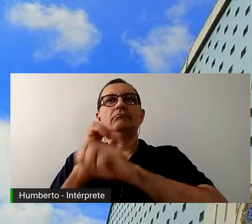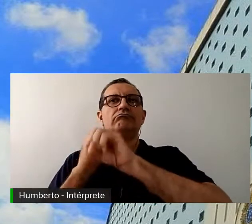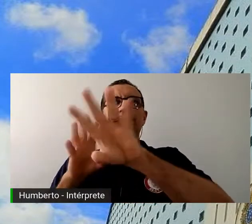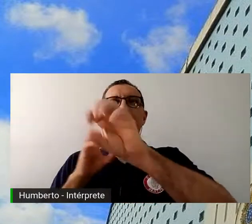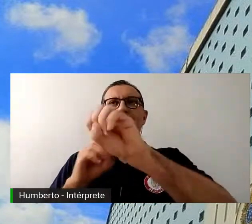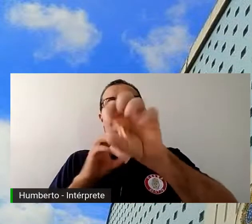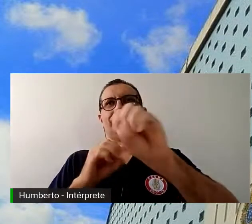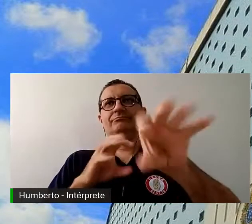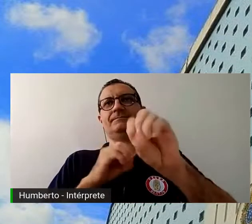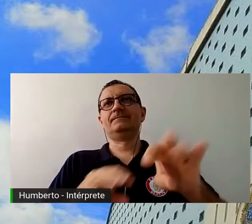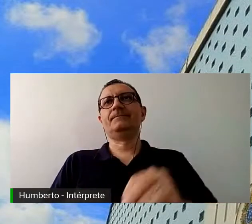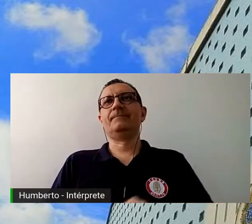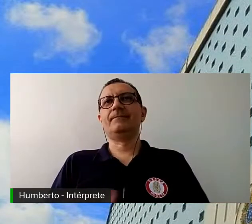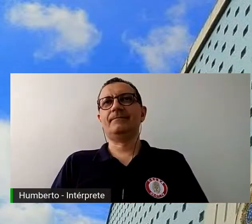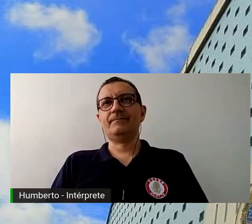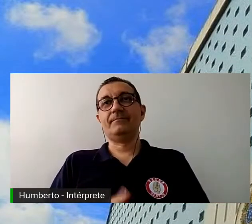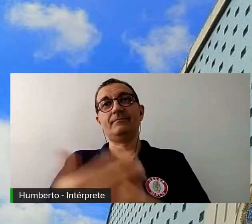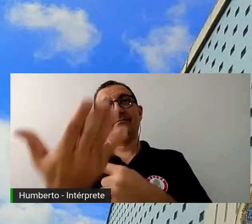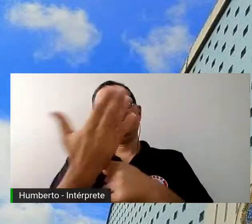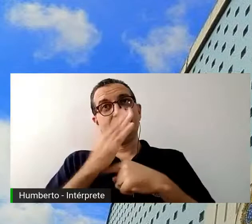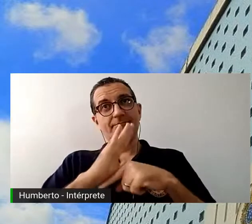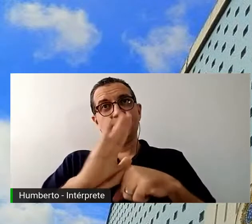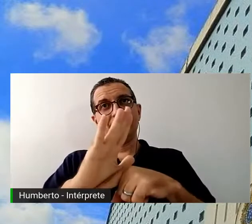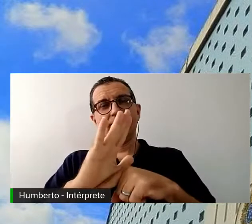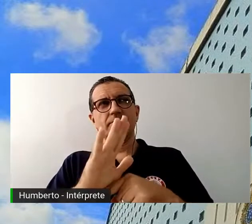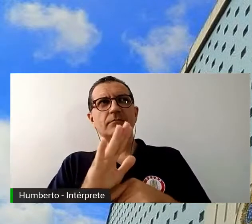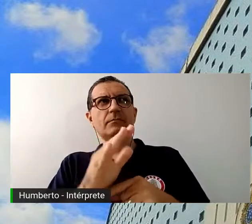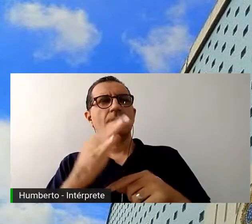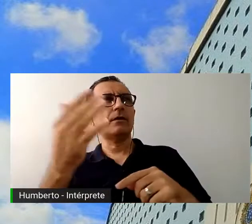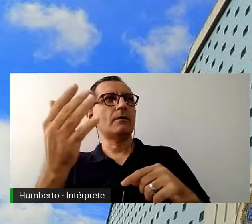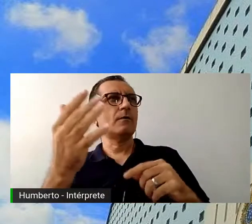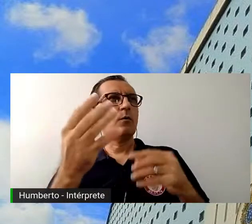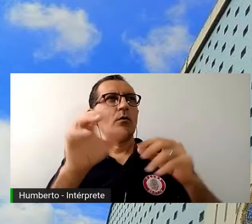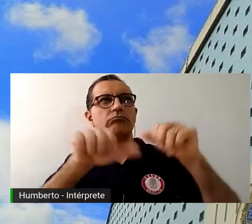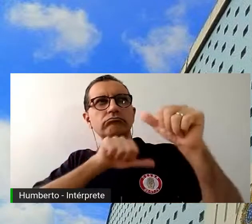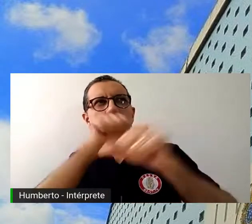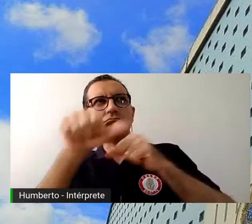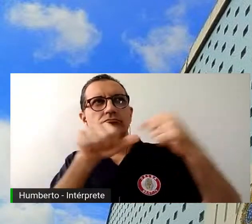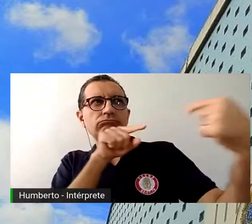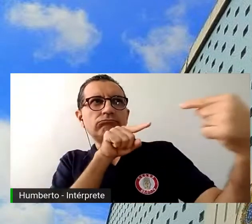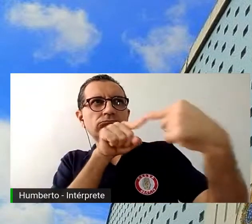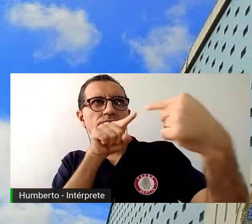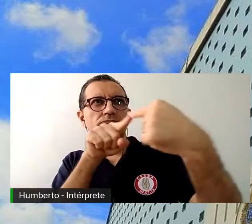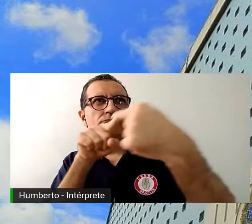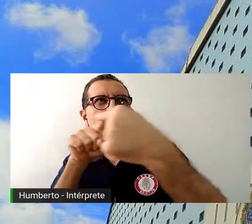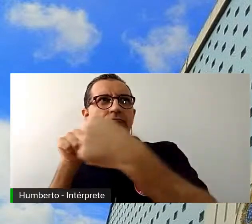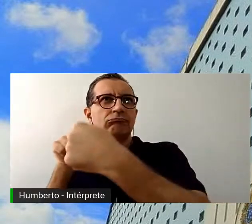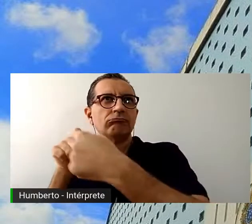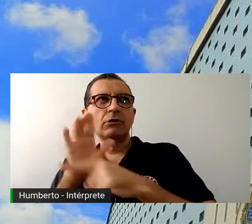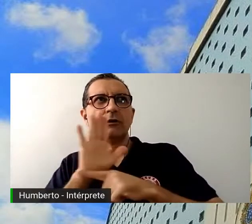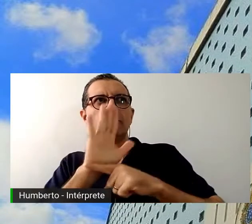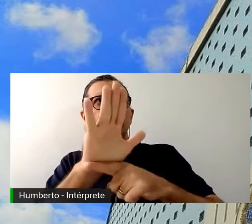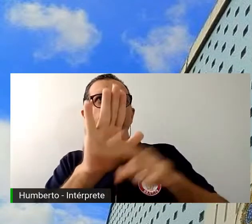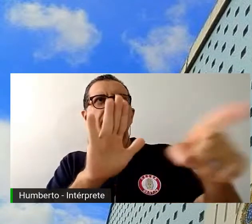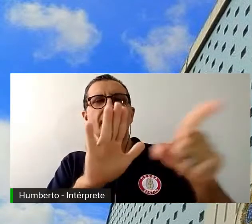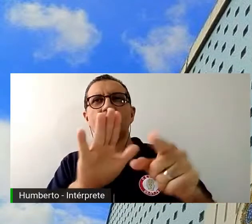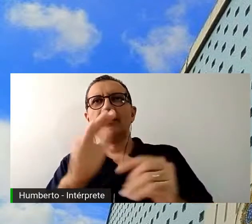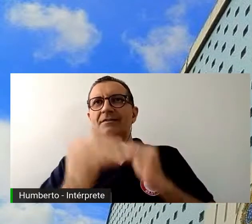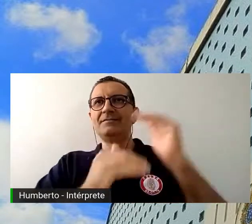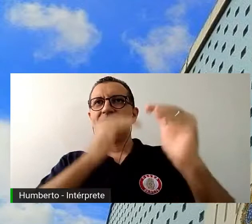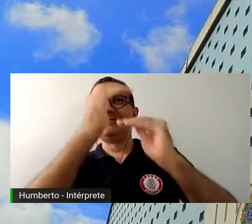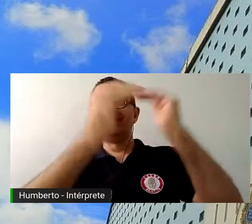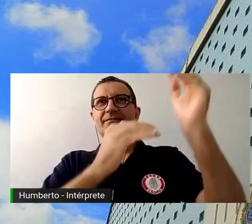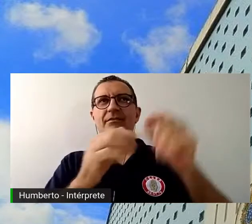que permitem a contextualização, a flexibilização e a interdisciplinaridade, favoráveis à compreensão